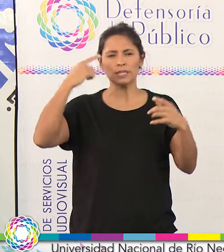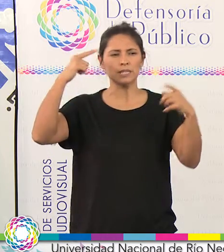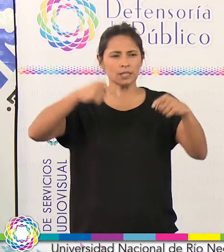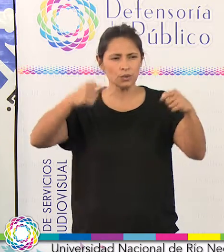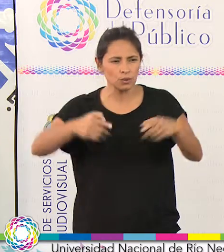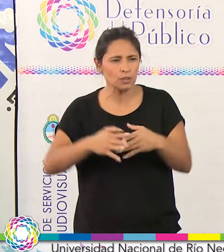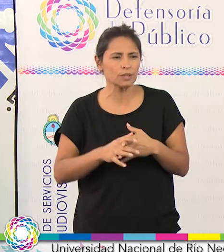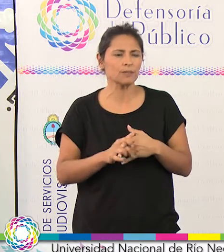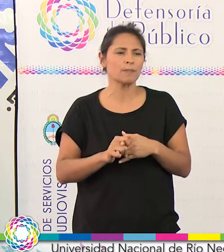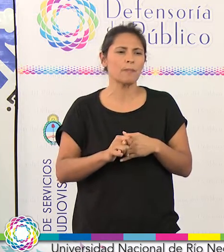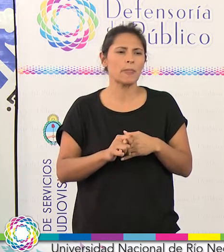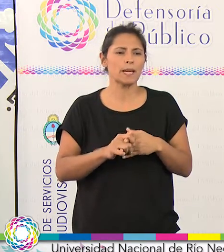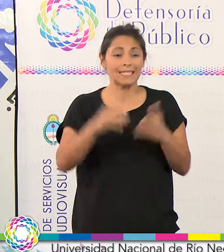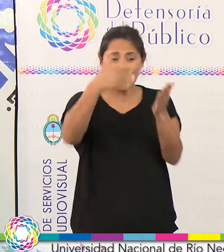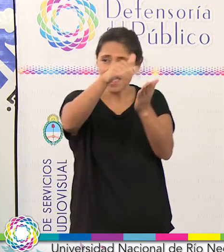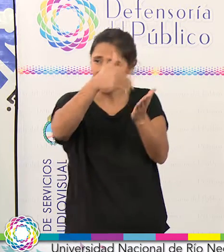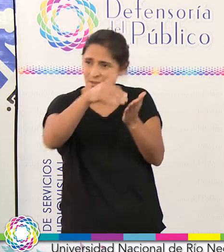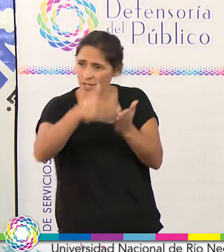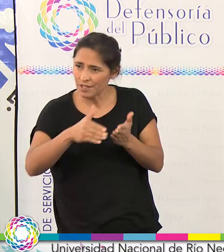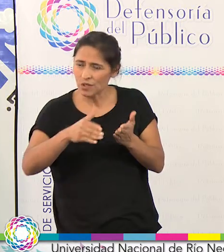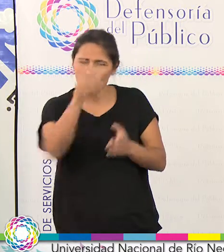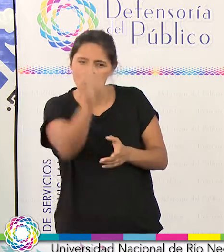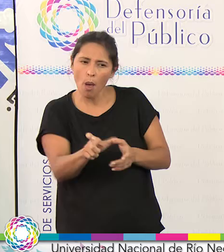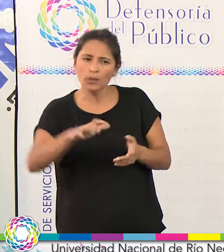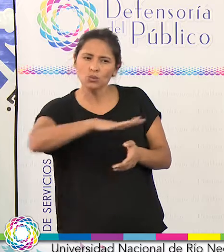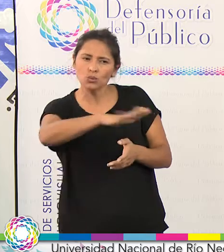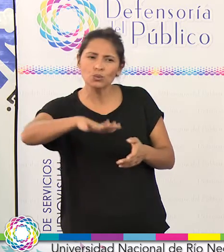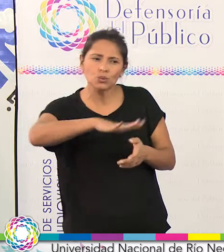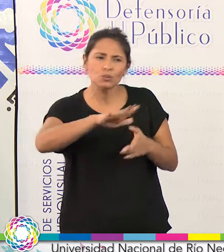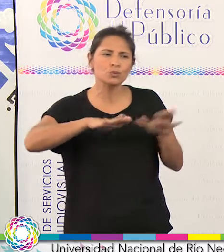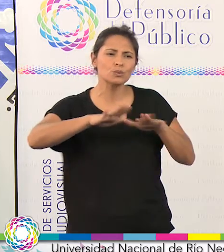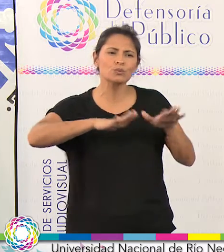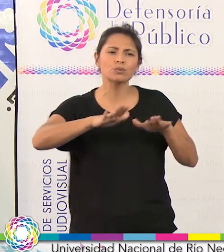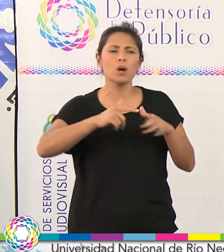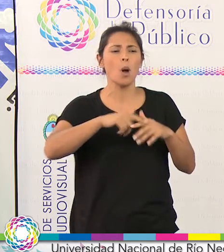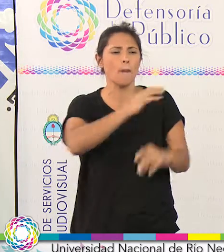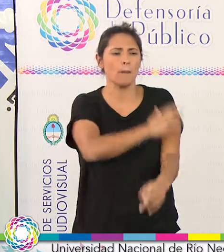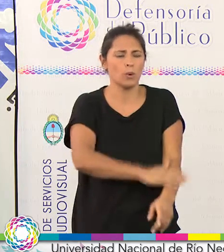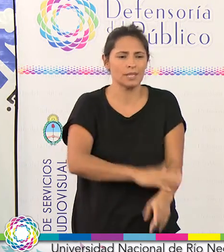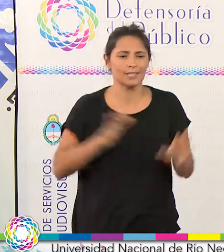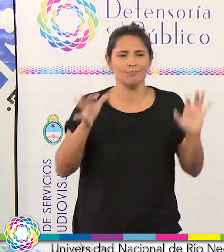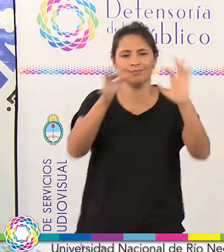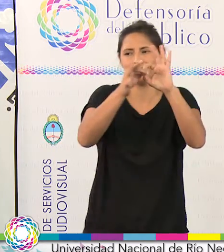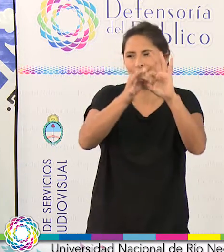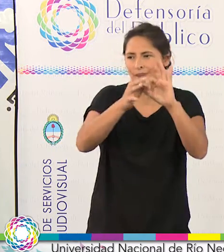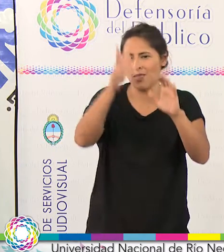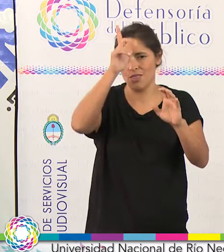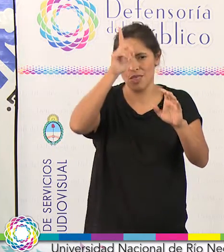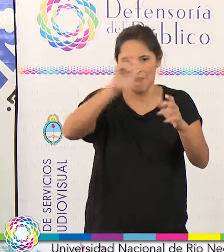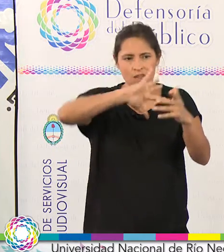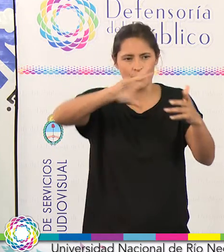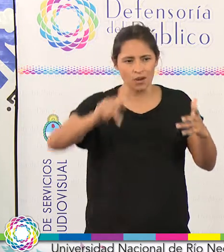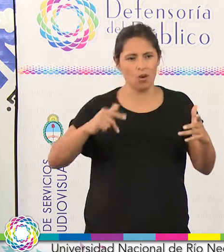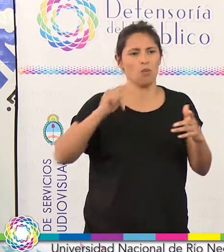la discriminación a las personas en situación de pobreza tiene que ver con asociarlos al delito, ¿no? Entonces, a las personas en